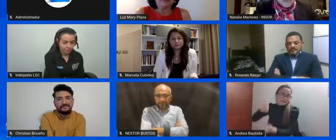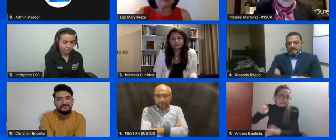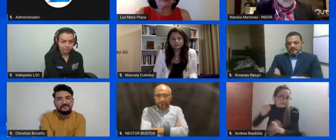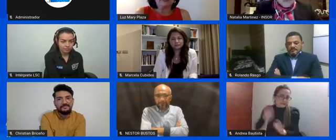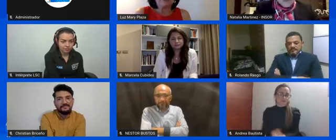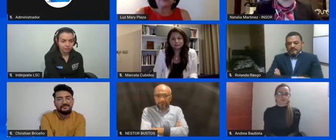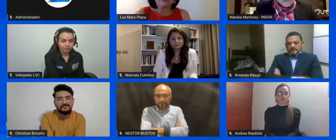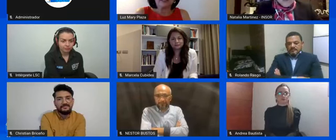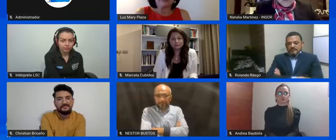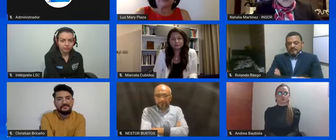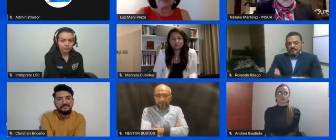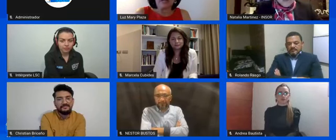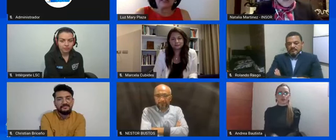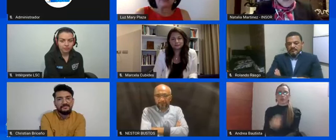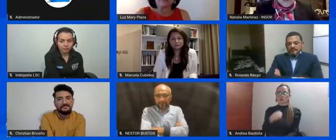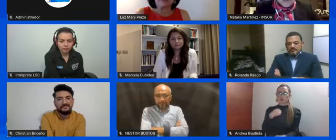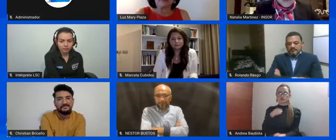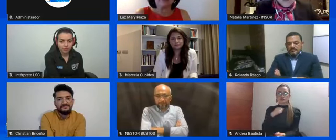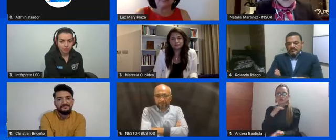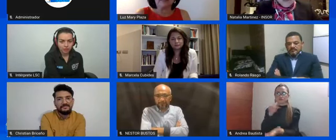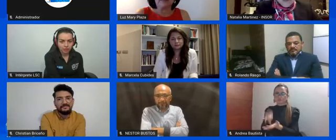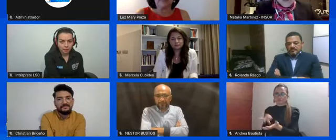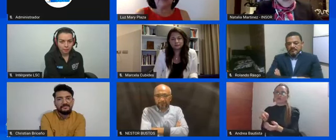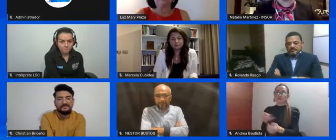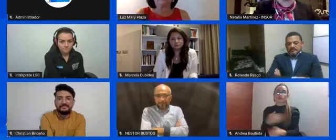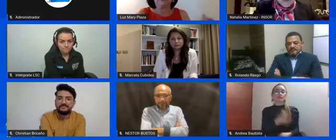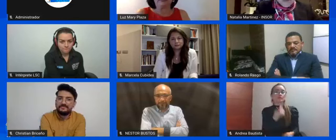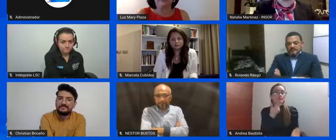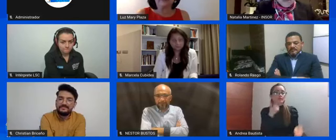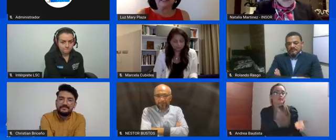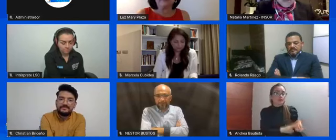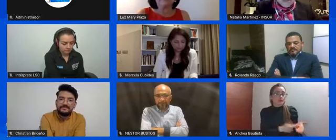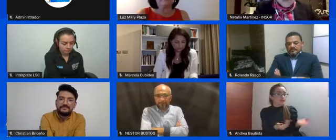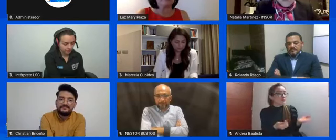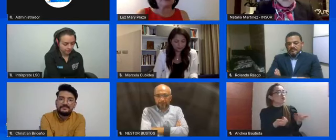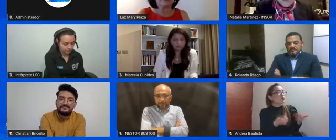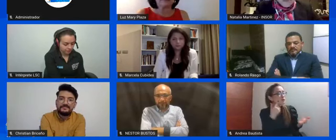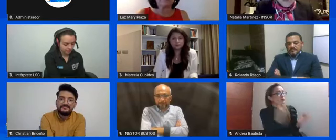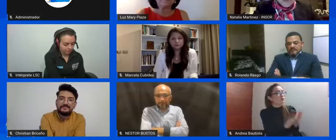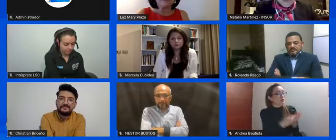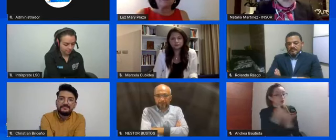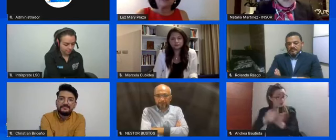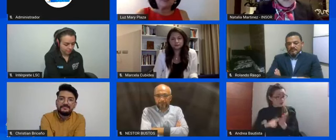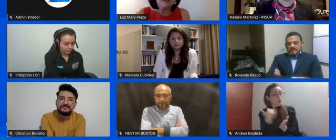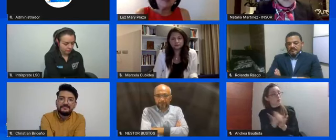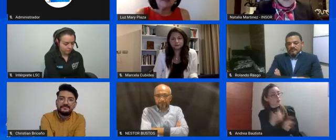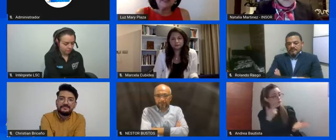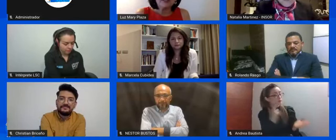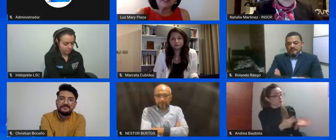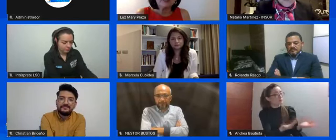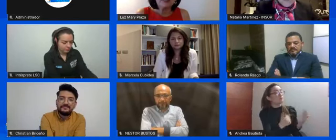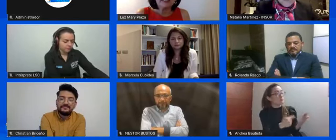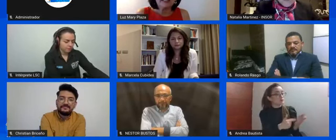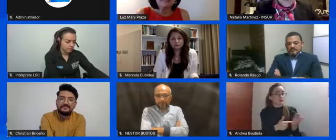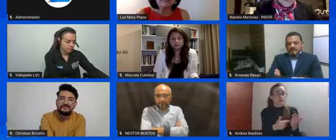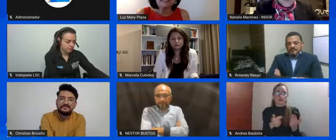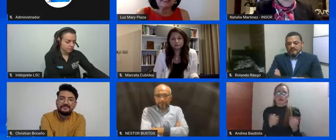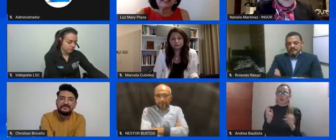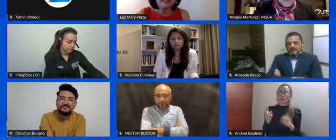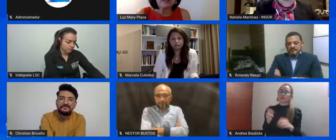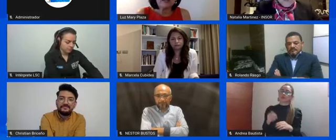uno cuando entra al Congreso tiene que tener una carta de invitación, estar entre la lista, etcétera. Pero llegó un momento en que los